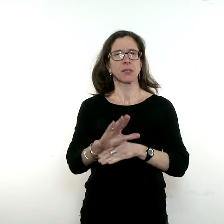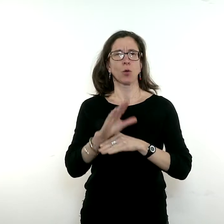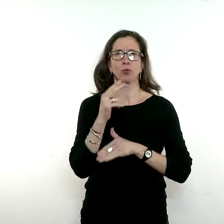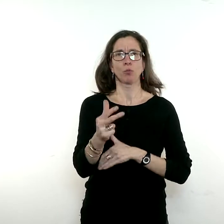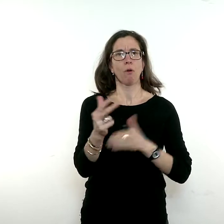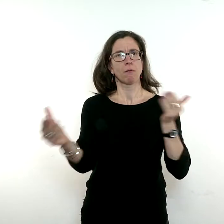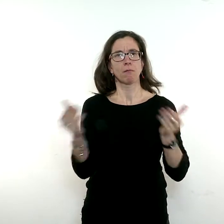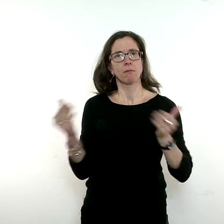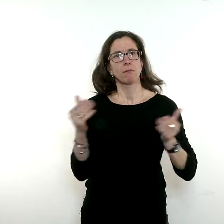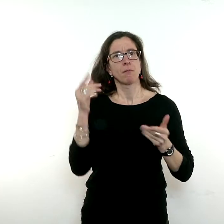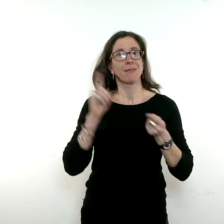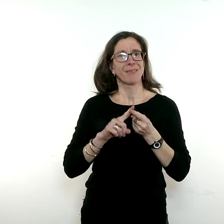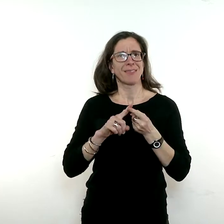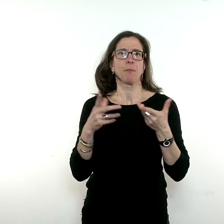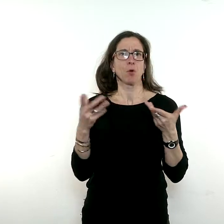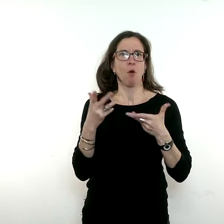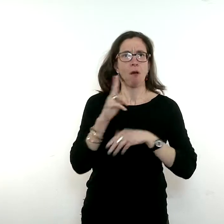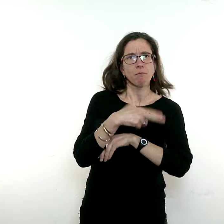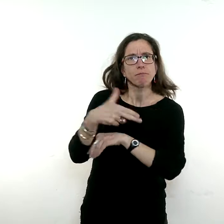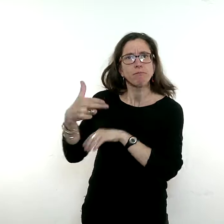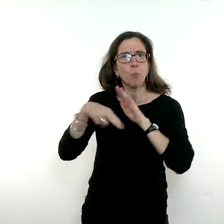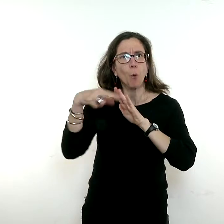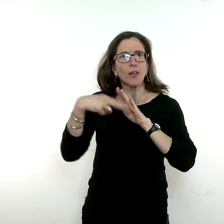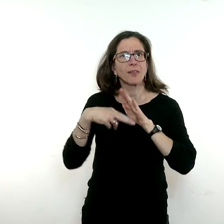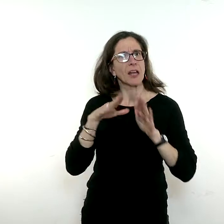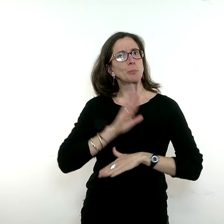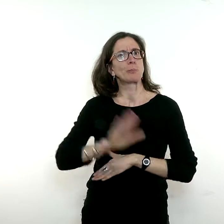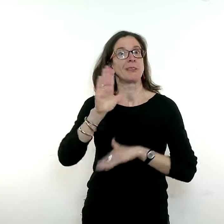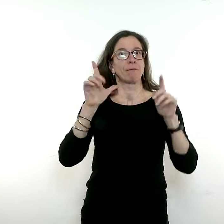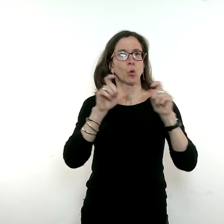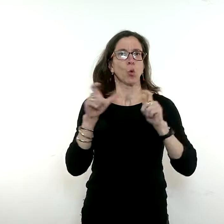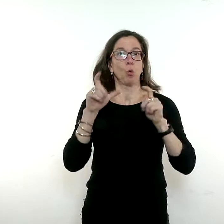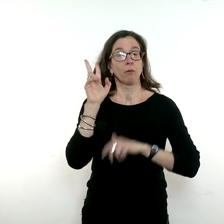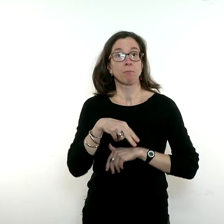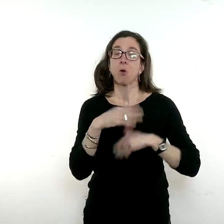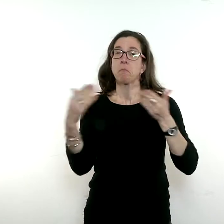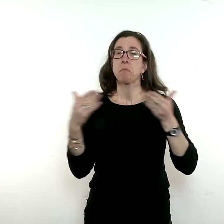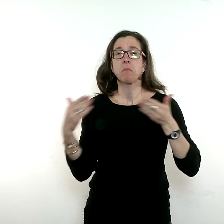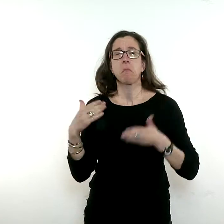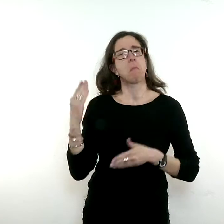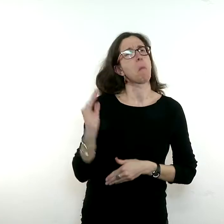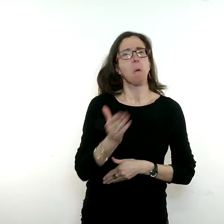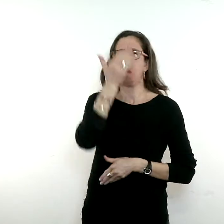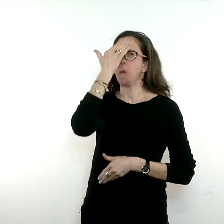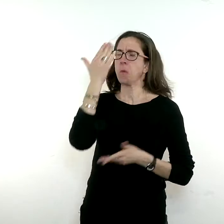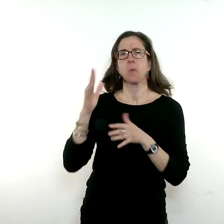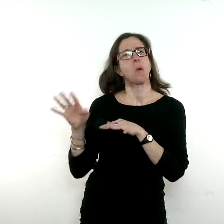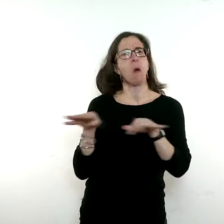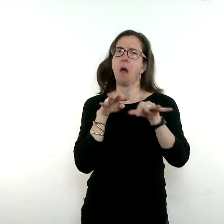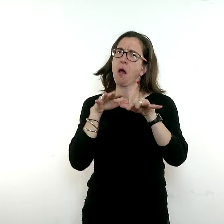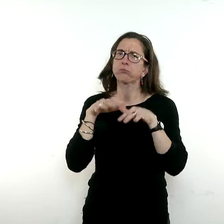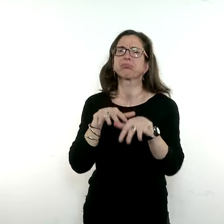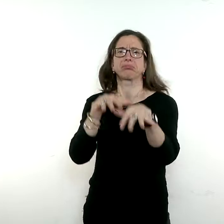la photographie à thème reportage qui ont été vraiment des expositions qui ont été très très bien reconnues et par le public et par la